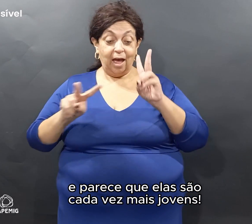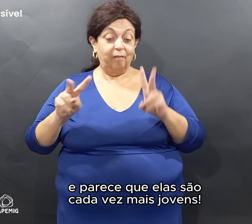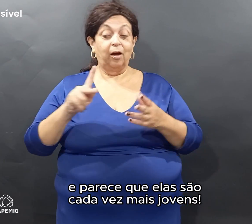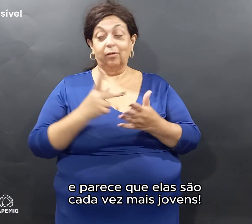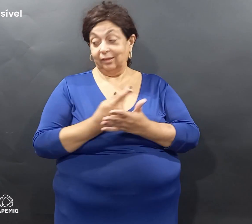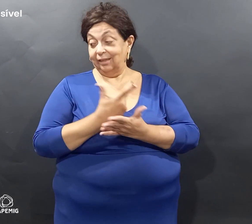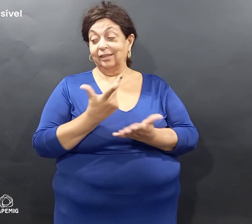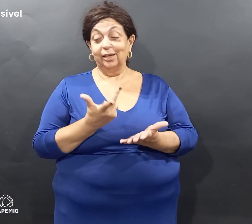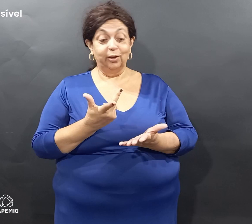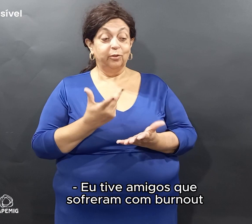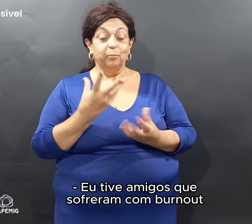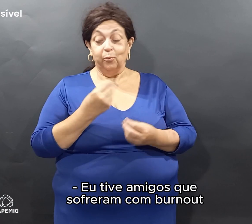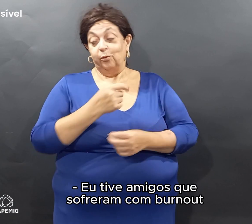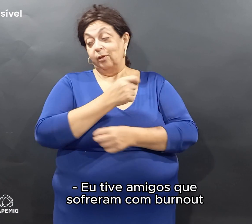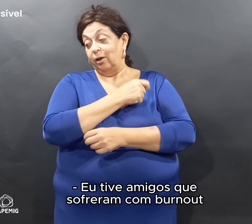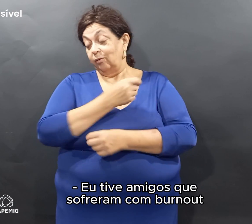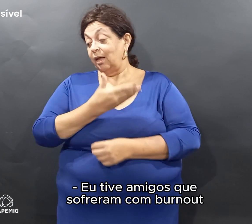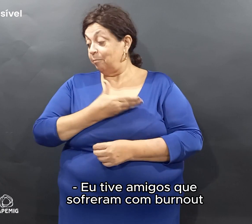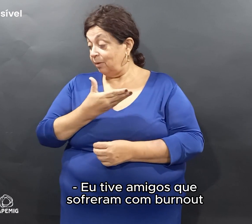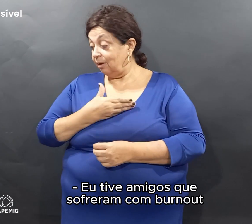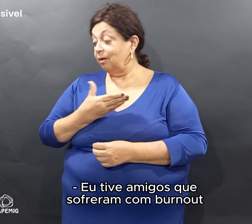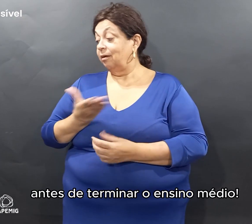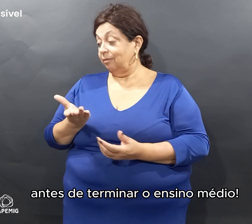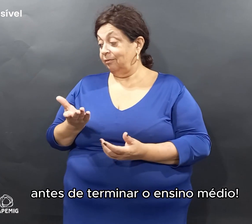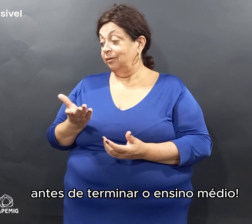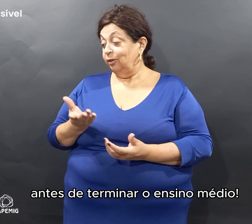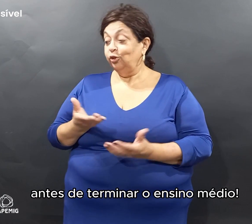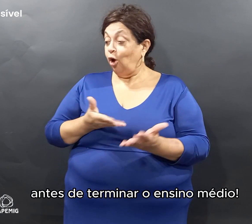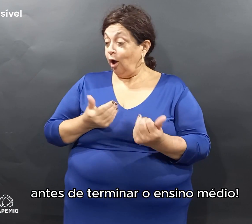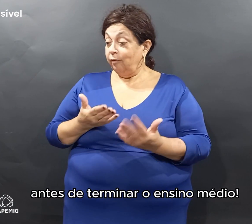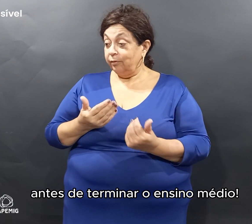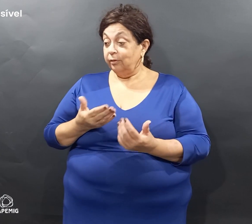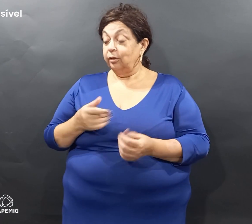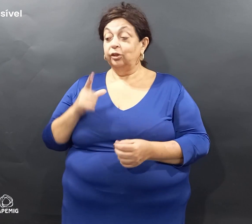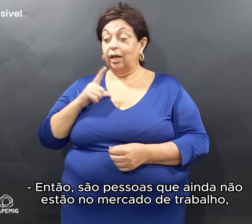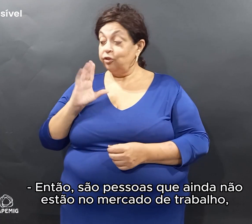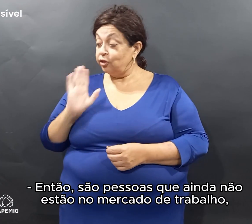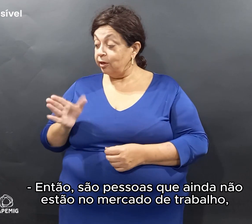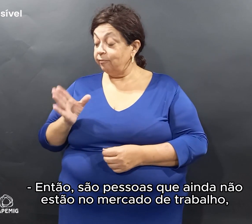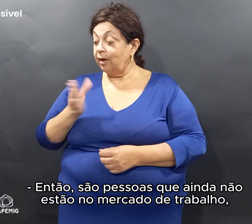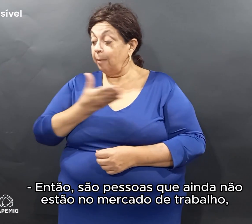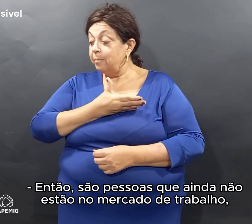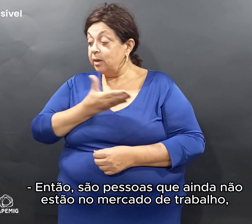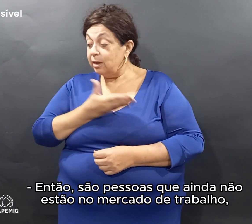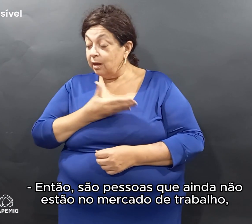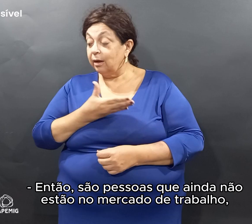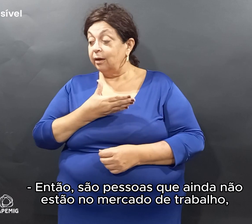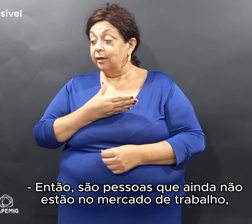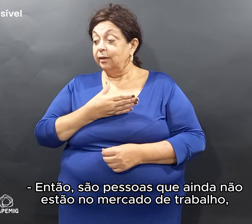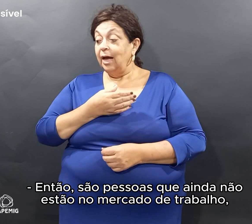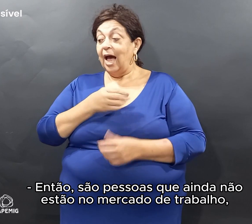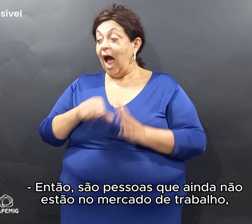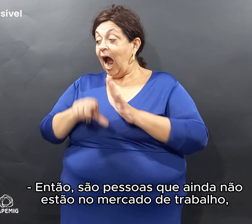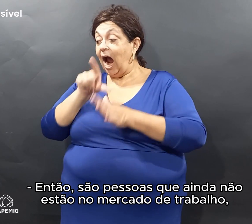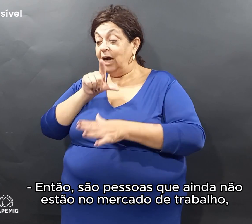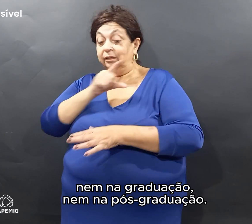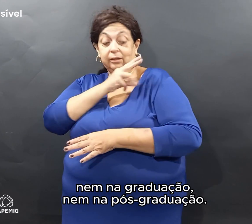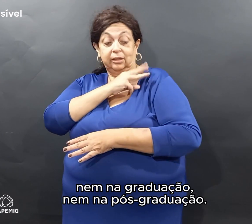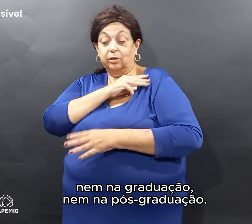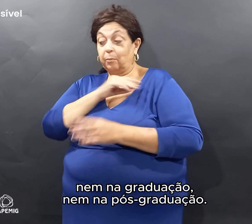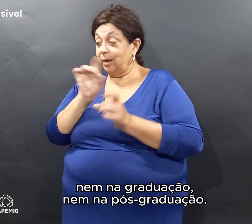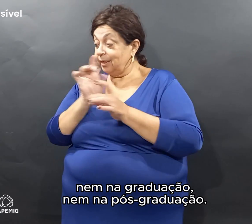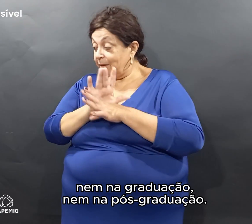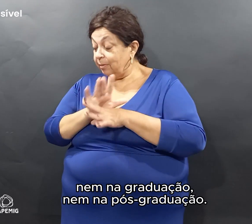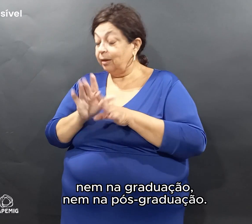mais jovens. Eu tive amigos que sofreram com burnout antes de terminar o ensino médio. Então, são pessoas que ainda não estão no mercado de trabalho,